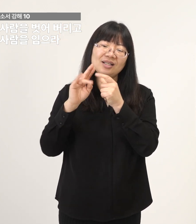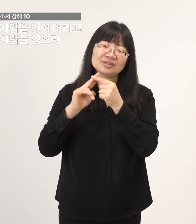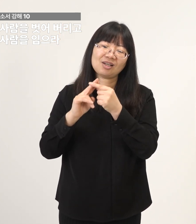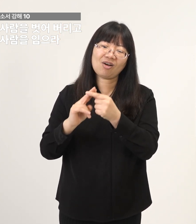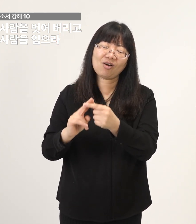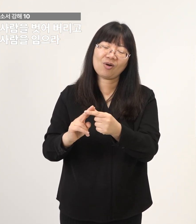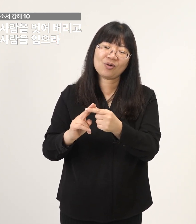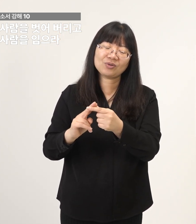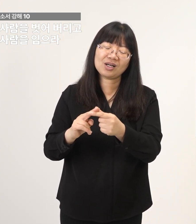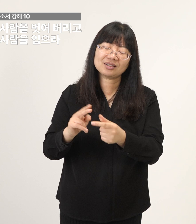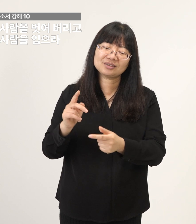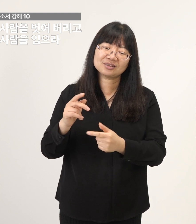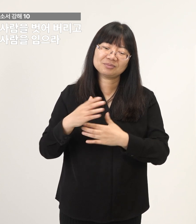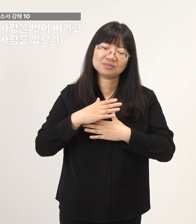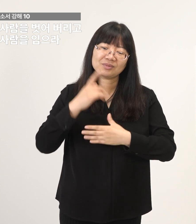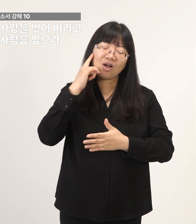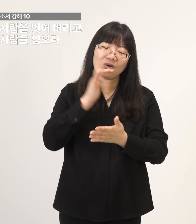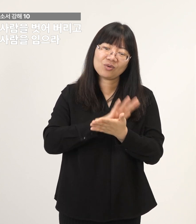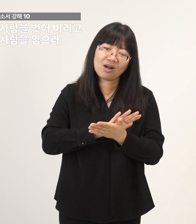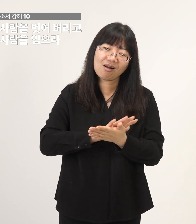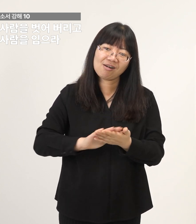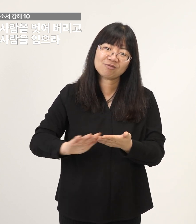은혜와 평화를